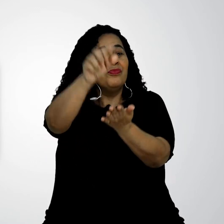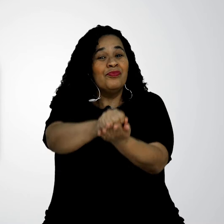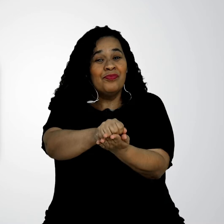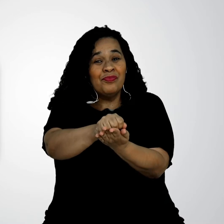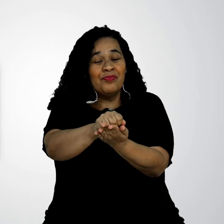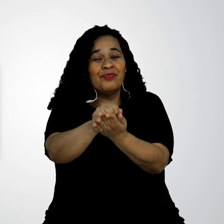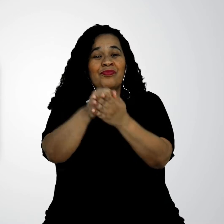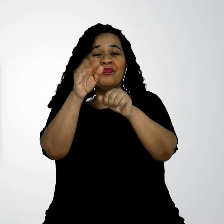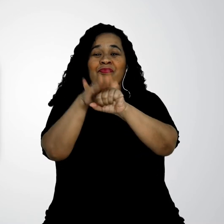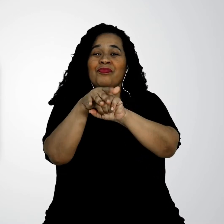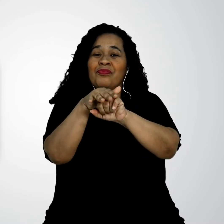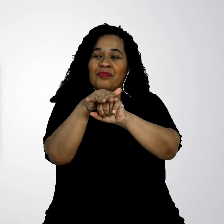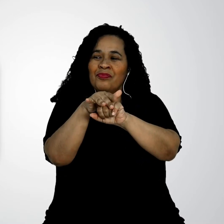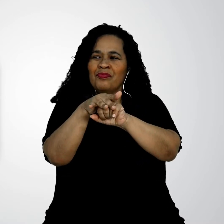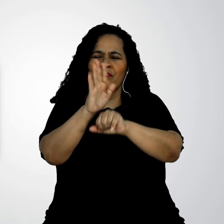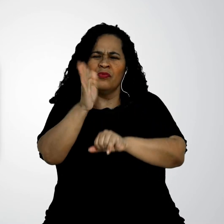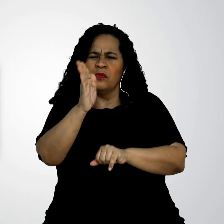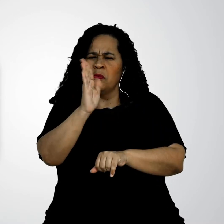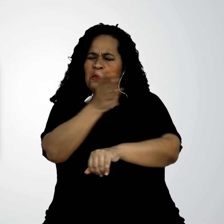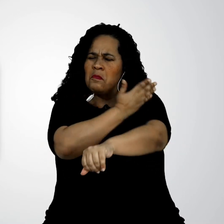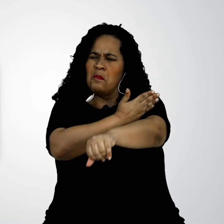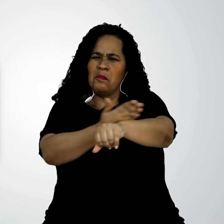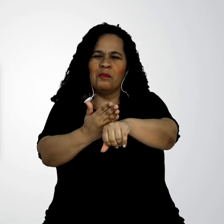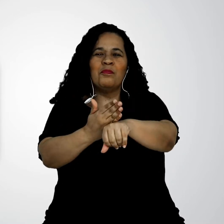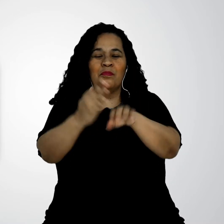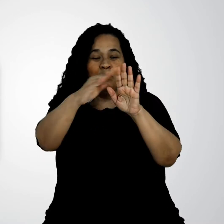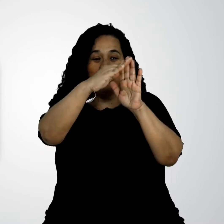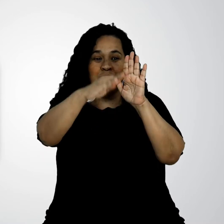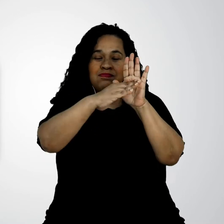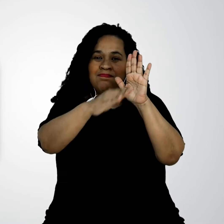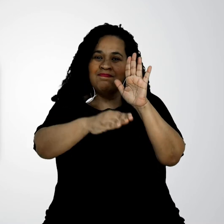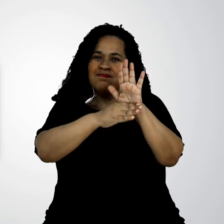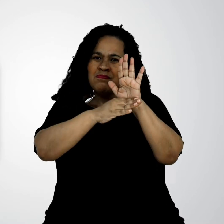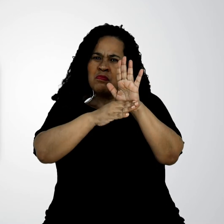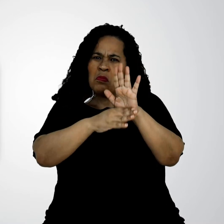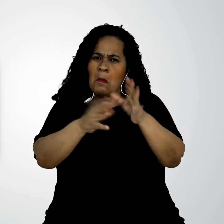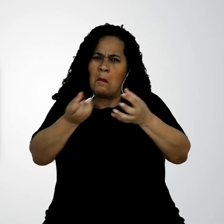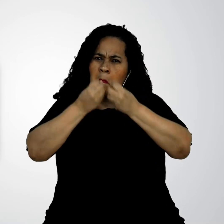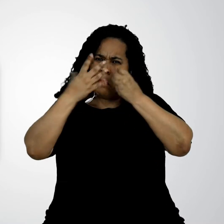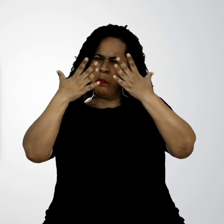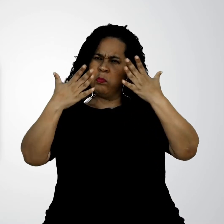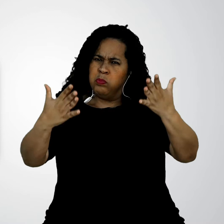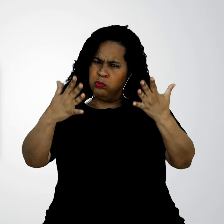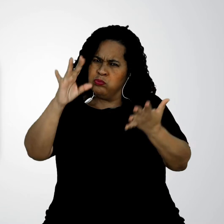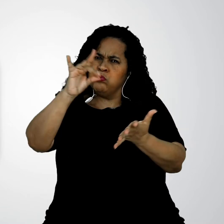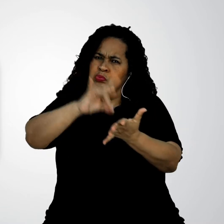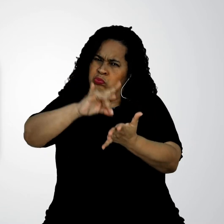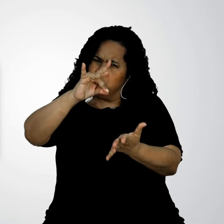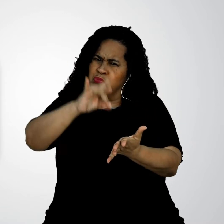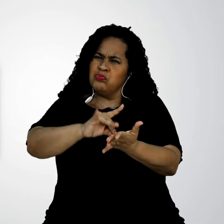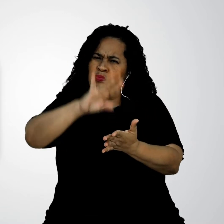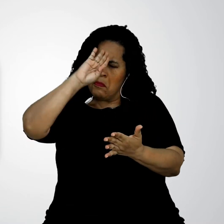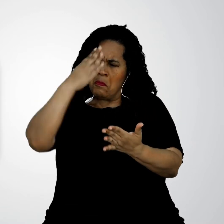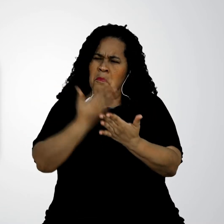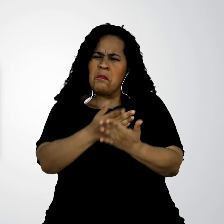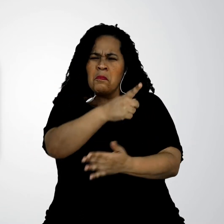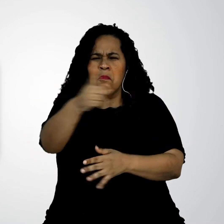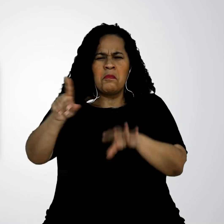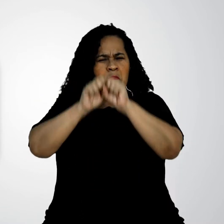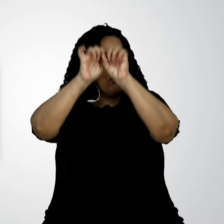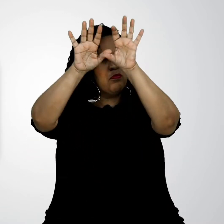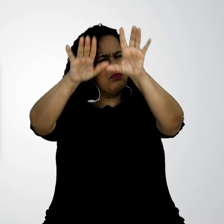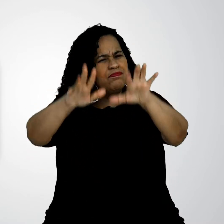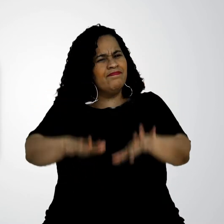canal, coisas que você já está acostumado. E olha, a programação está muito cheia e eu tenho certeza de que você será muito